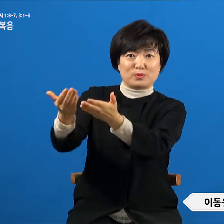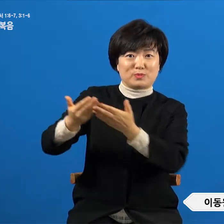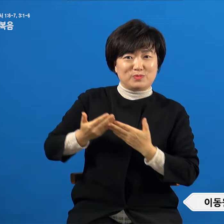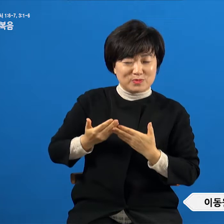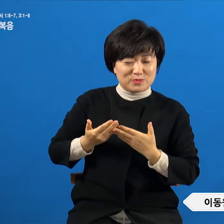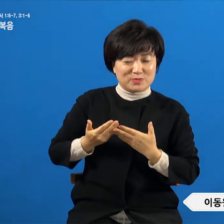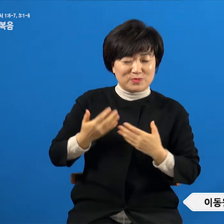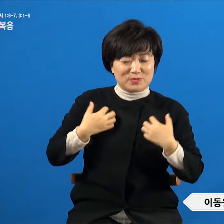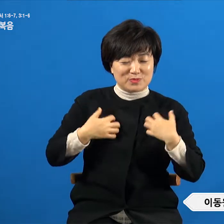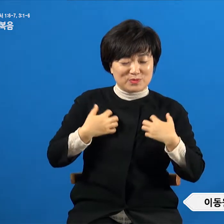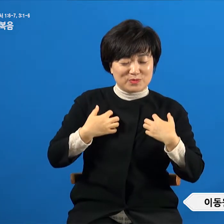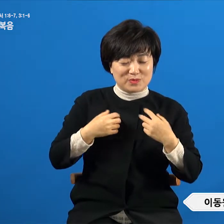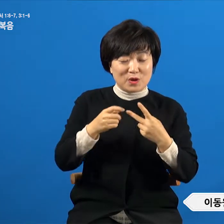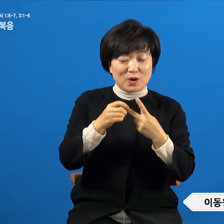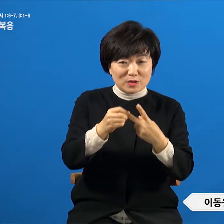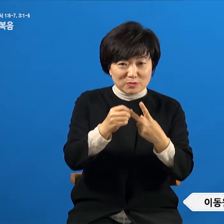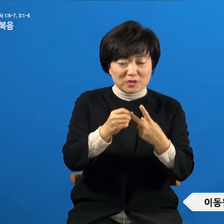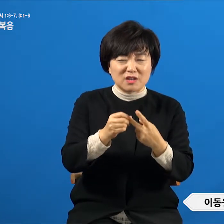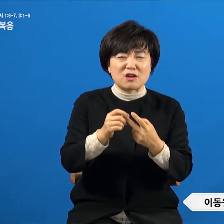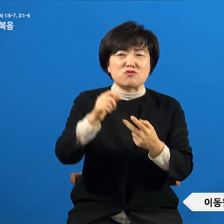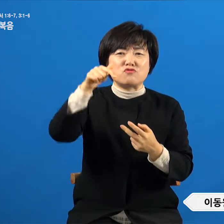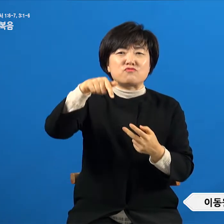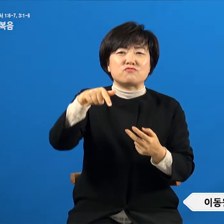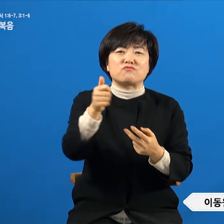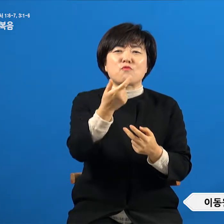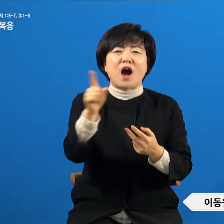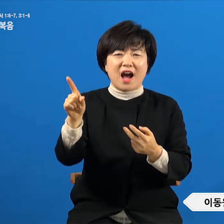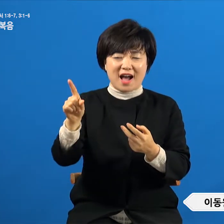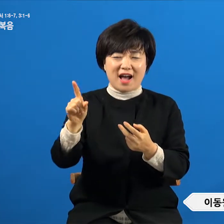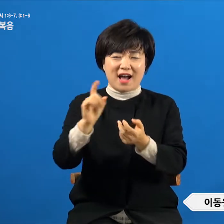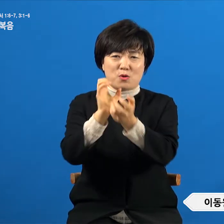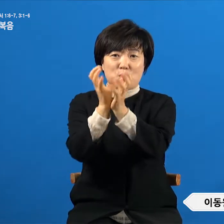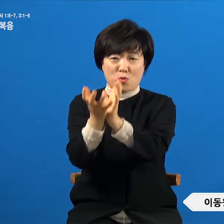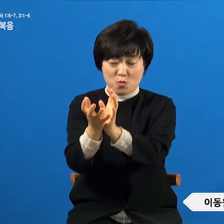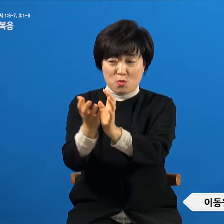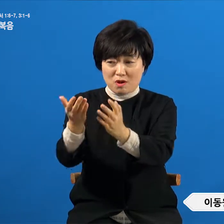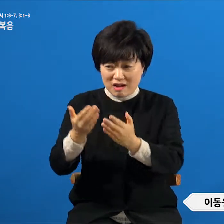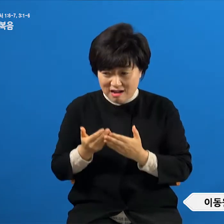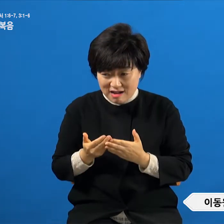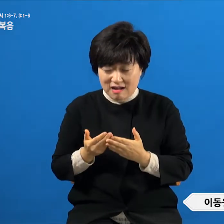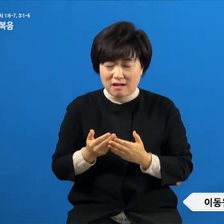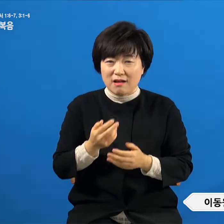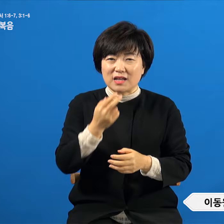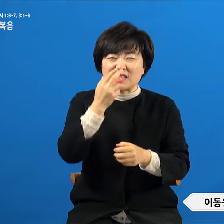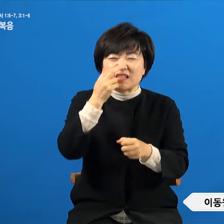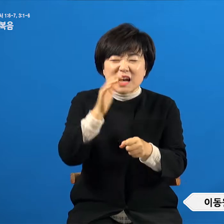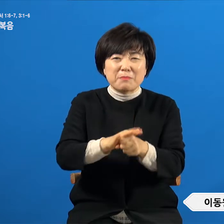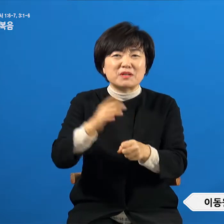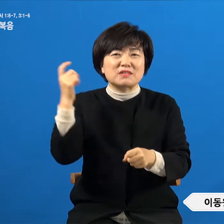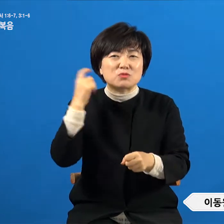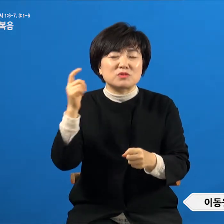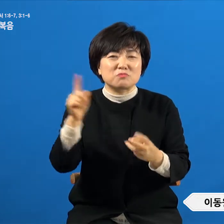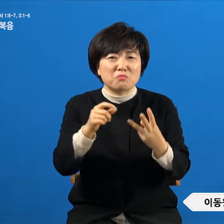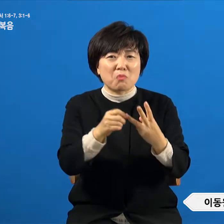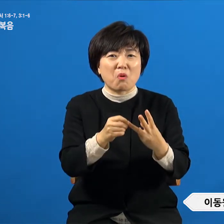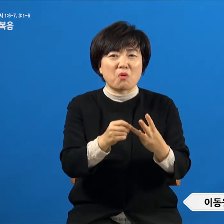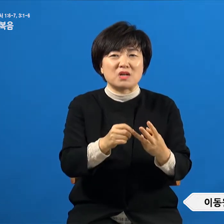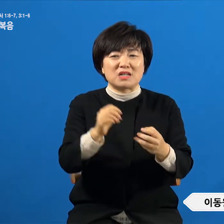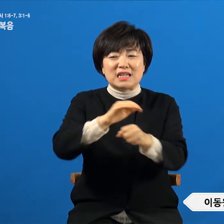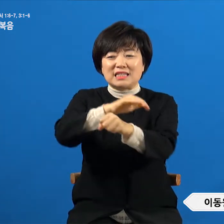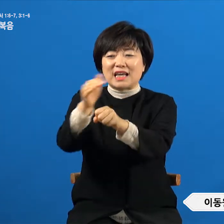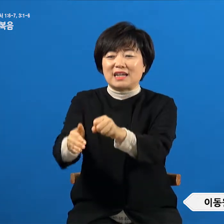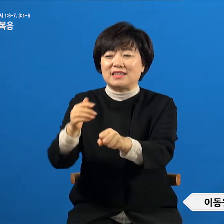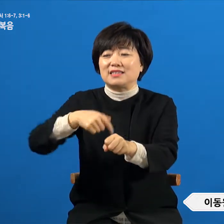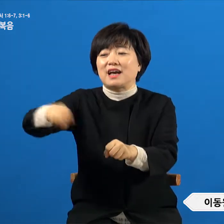소식, 그런데 국화꽃만 있네. 환장할 소식, 알고 보니 남편이 장례식장에 갔다가 아까워서 가지고 온